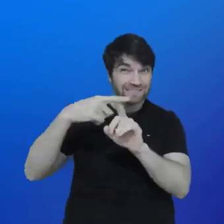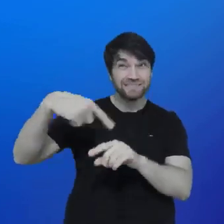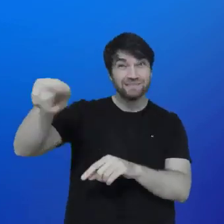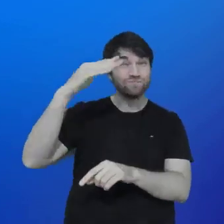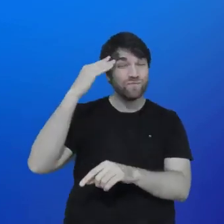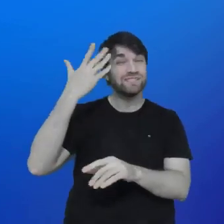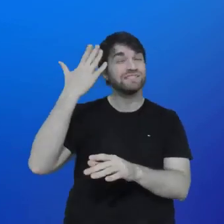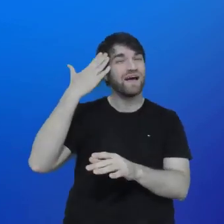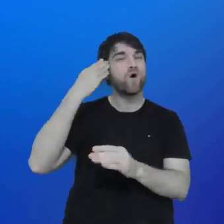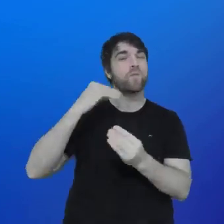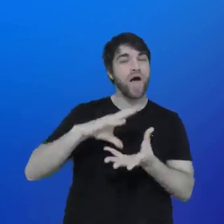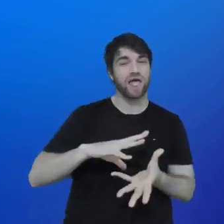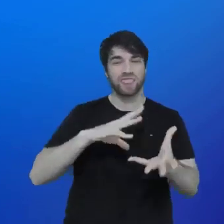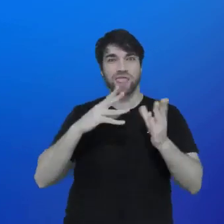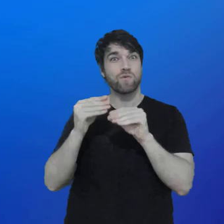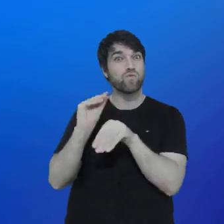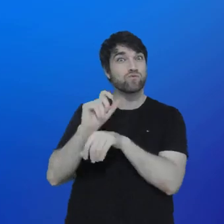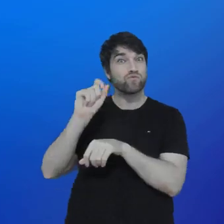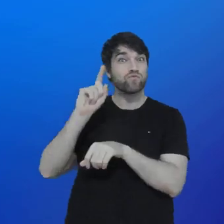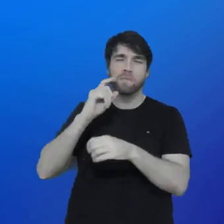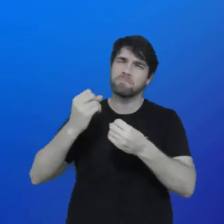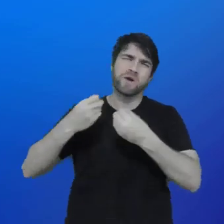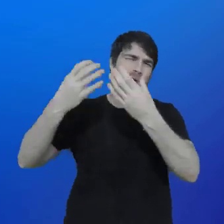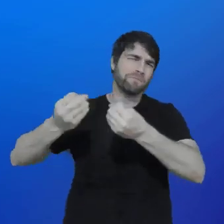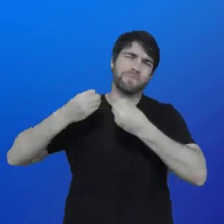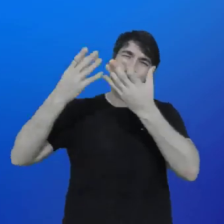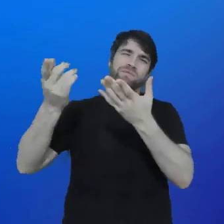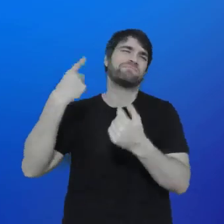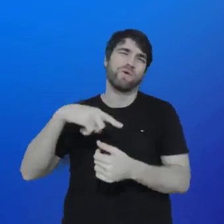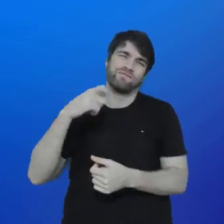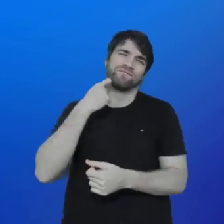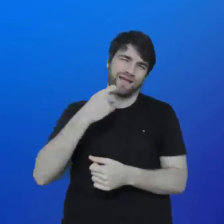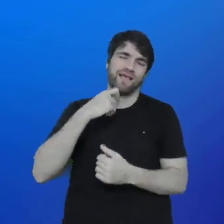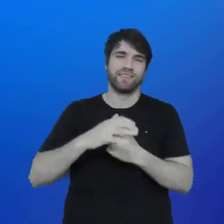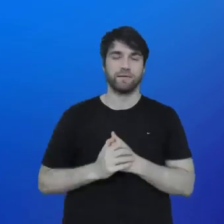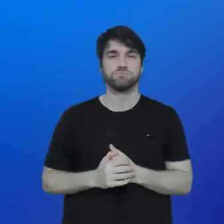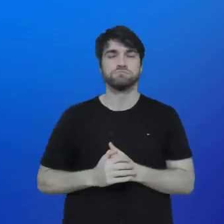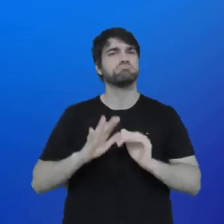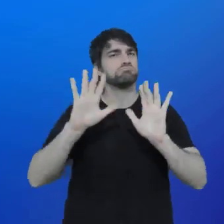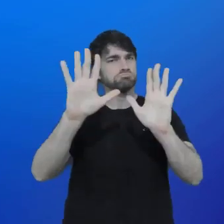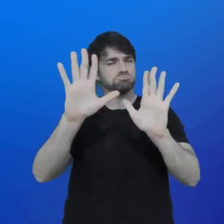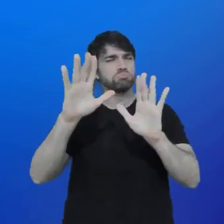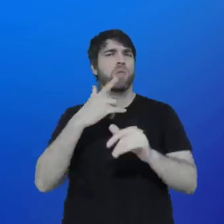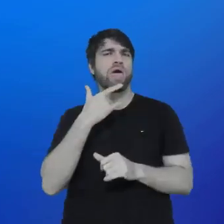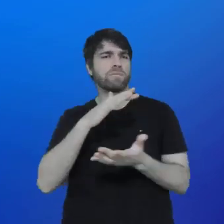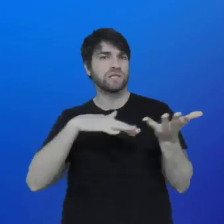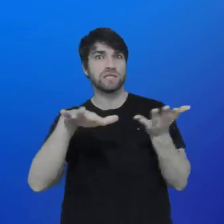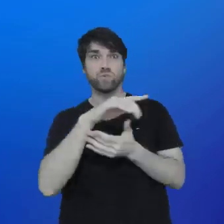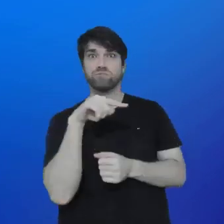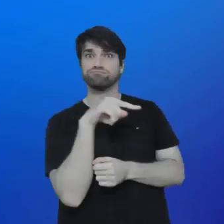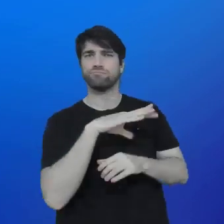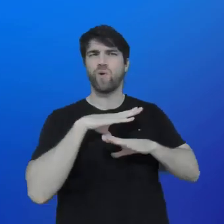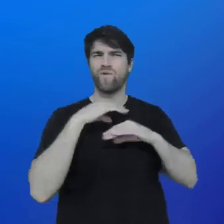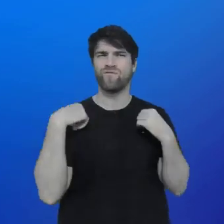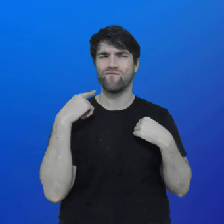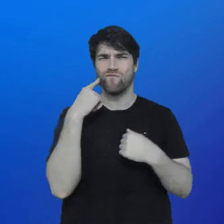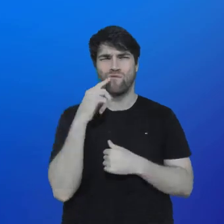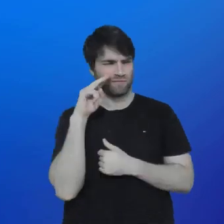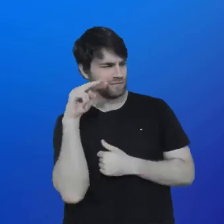él o la docente sabe adaptar los contenidos para personas sordas, muchísimo mejor. Voy a poner como ejemplo a la Escuela de Sordos, donde